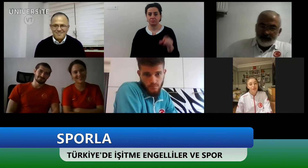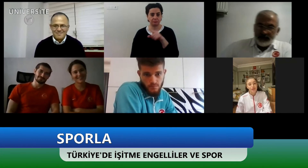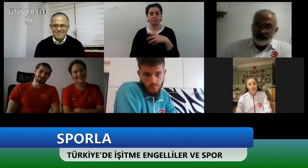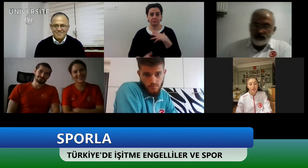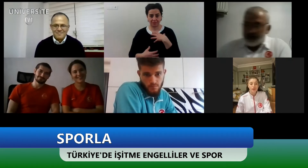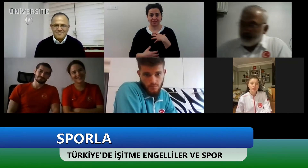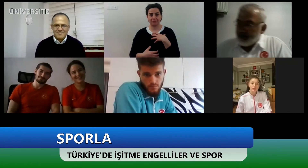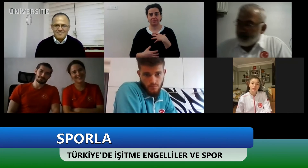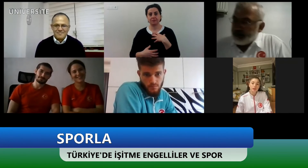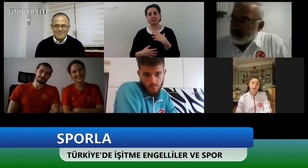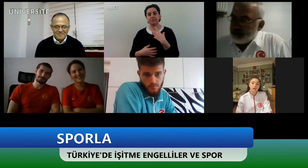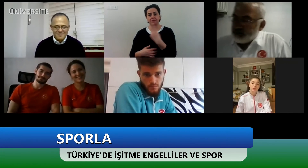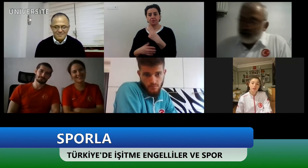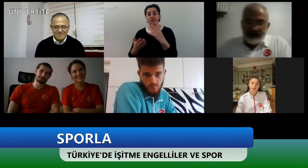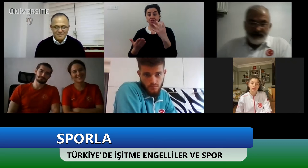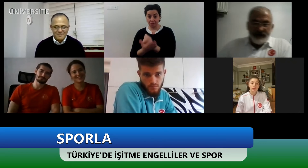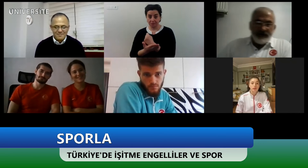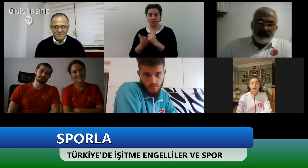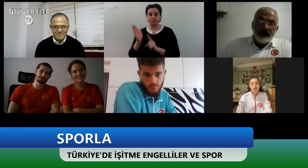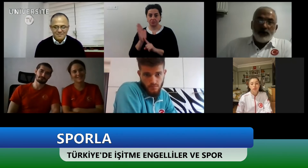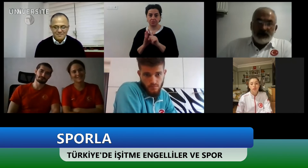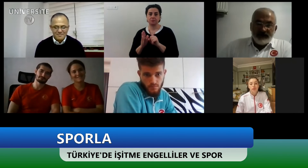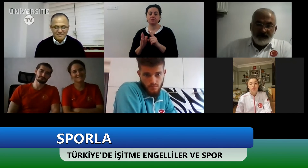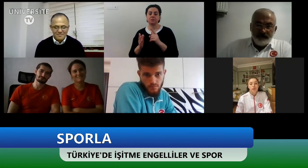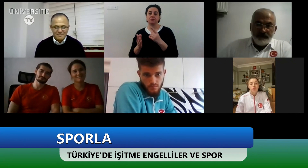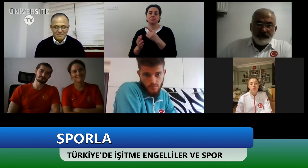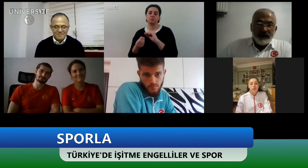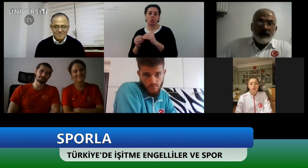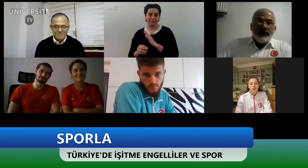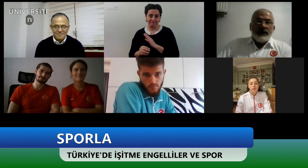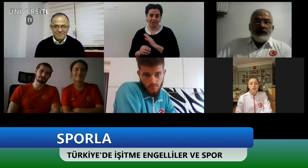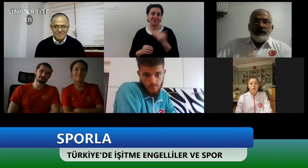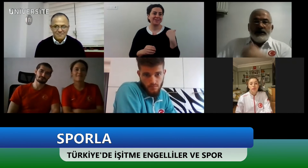var. Biraz önce söylediğim gibi benim en büyük hedefim